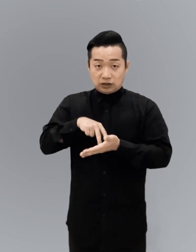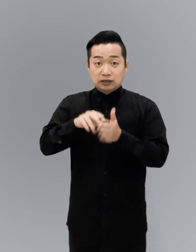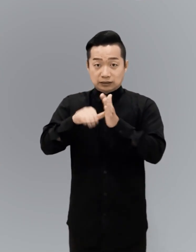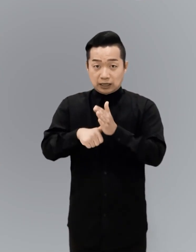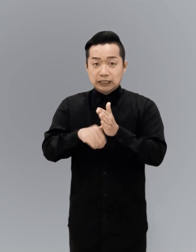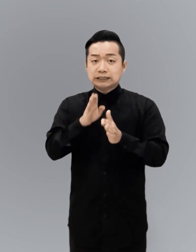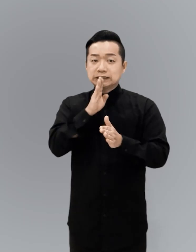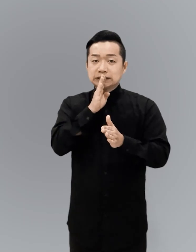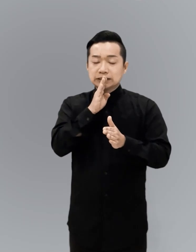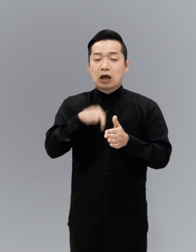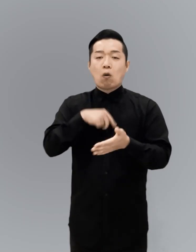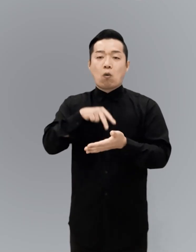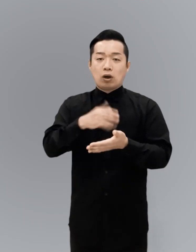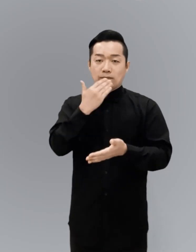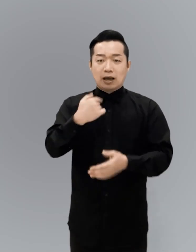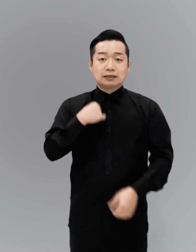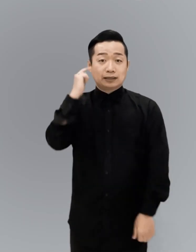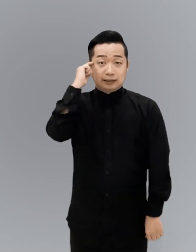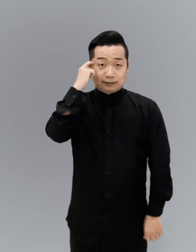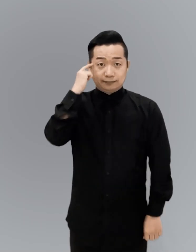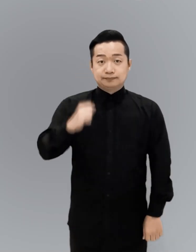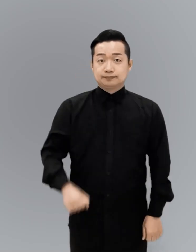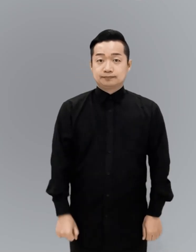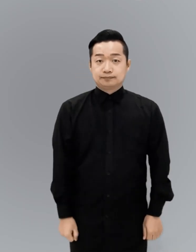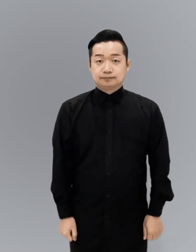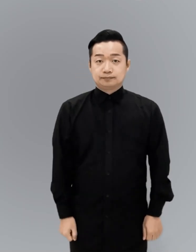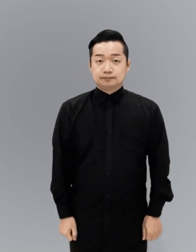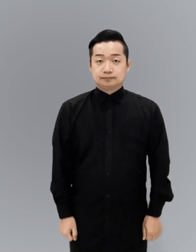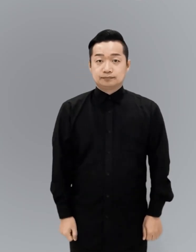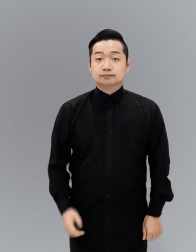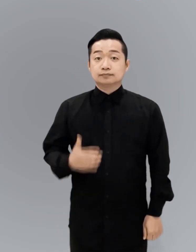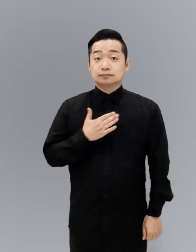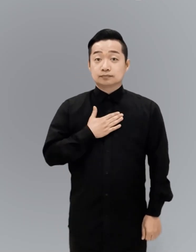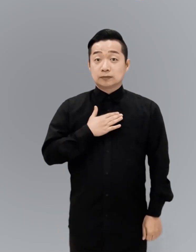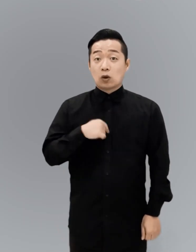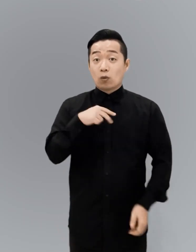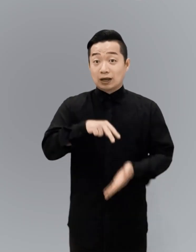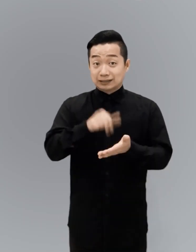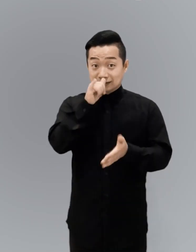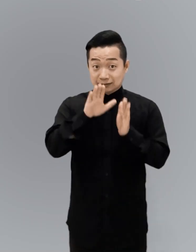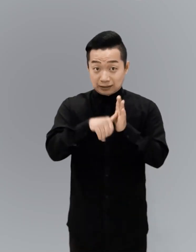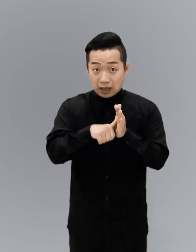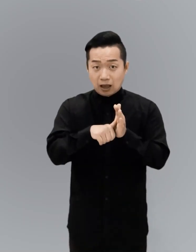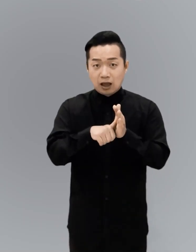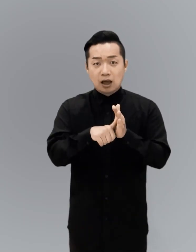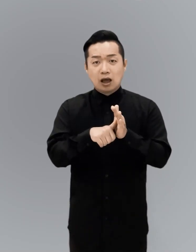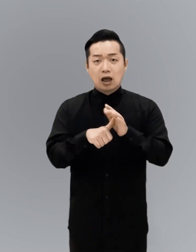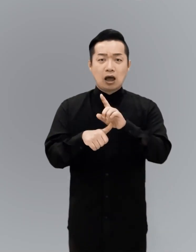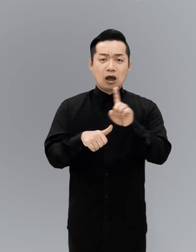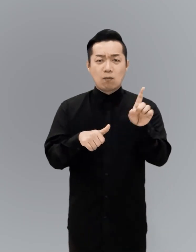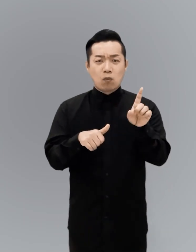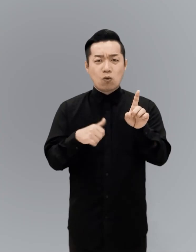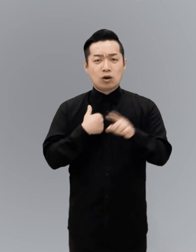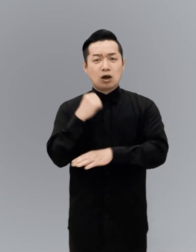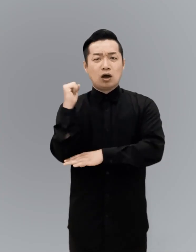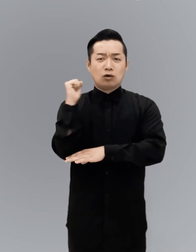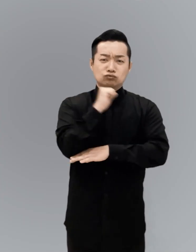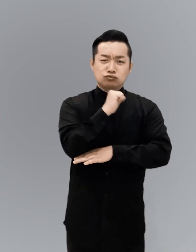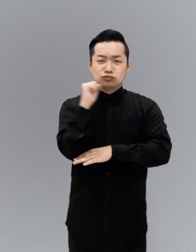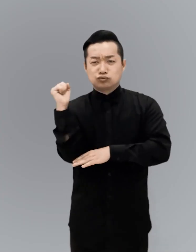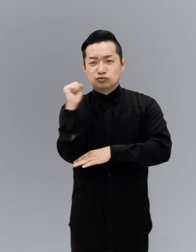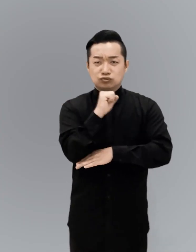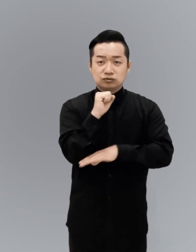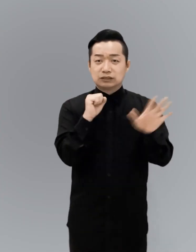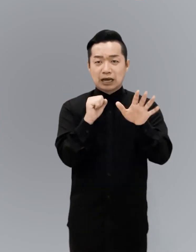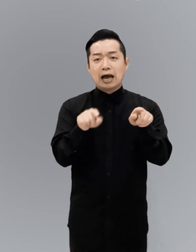자신이 서 있을 때가 진짜 독립된 거라고 생각이 들어져요. 그래서 저 혼자 있을 때도 어떤 것에 좀 너무